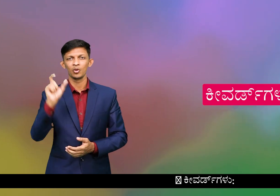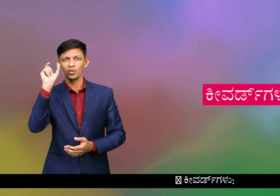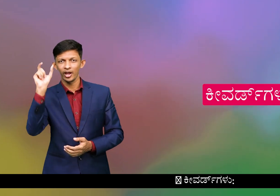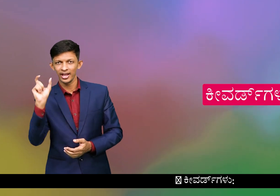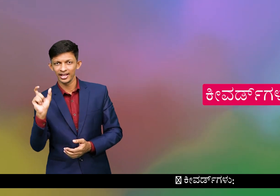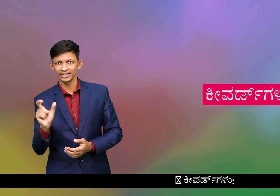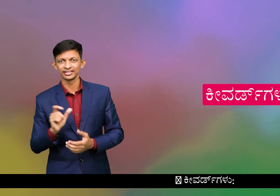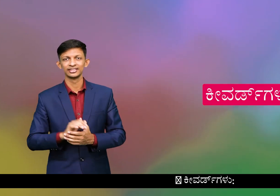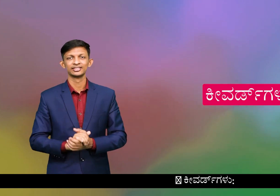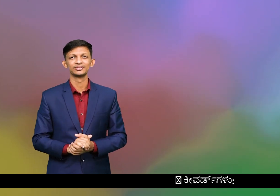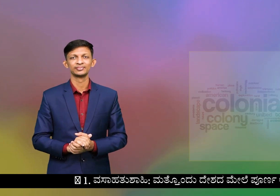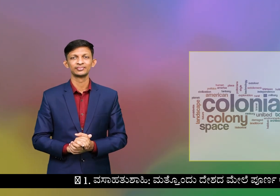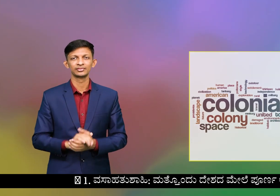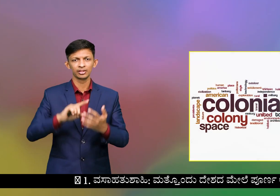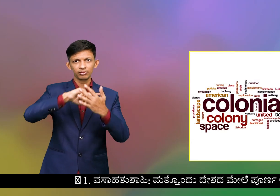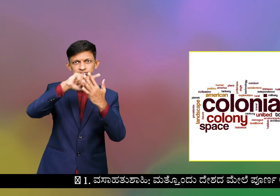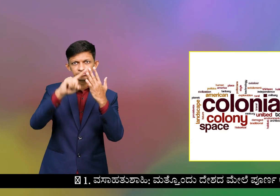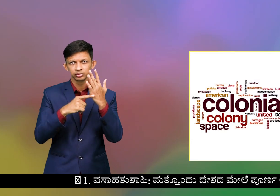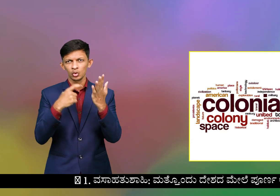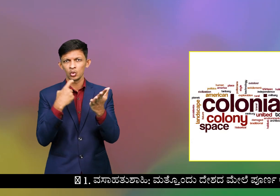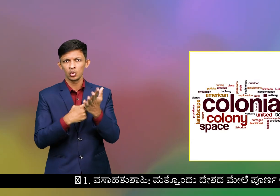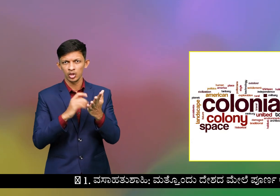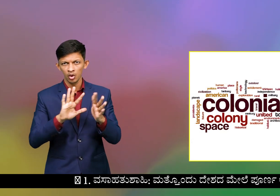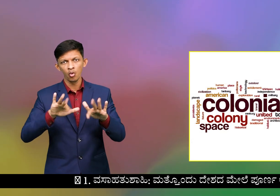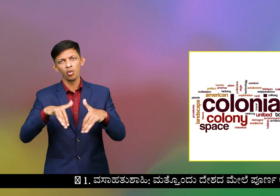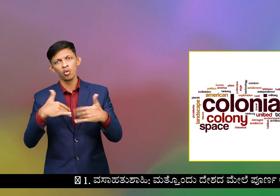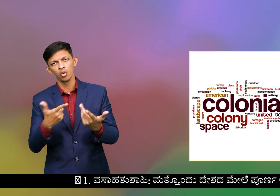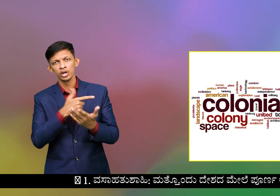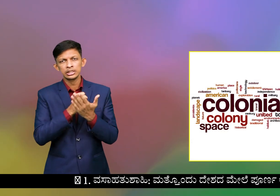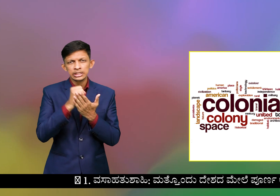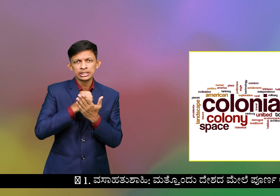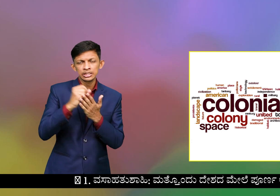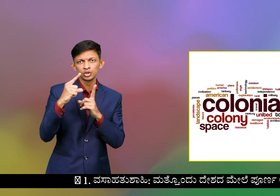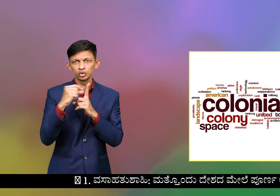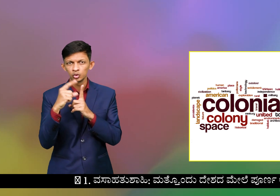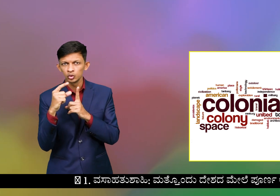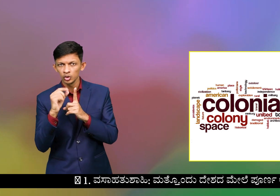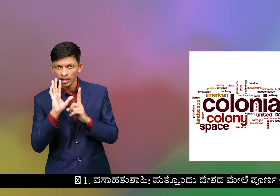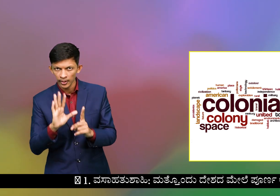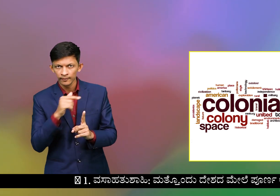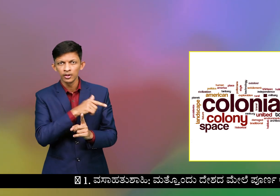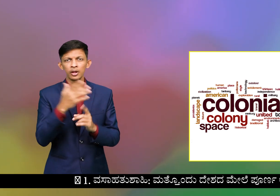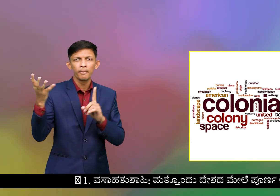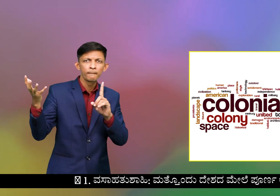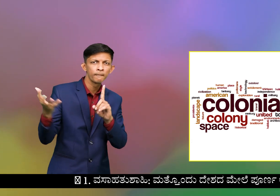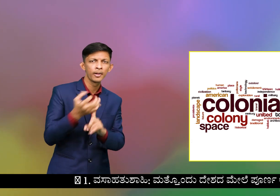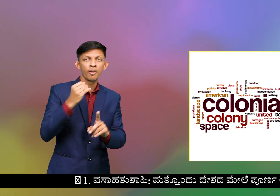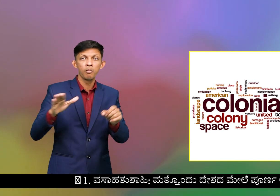ಕೀವರ್ಡ್ಗಳು: 1. ವಸಾಹತುಶಾಹಿ ಮತ್ತೊಂದು ದೇಶದ ಮೇಲೆ ಪೂರ್ಣ ಅಥವಾ ಭಾಗಶಃ